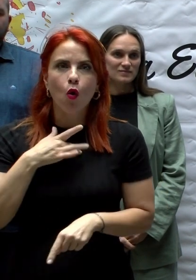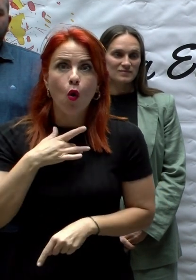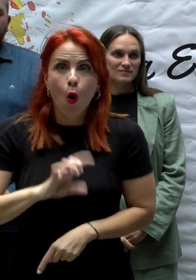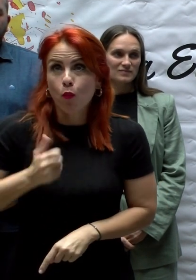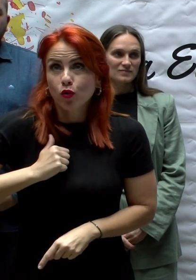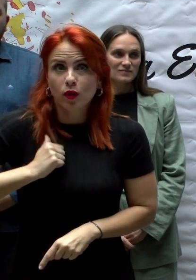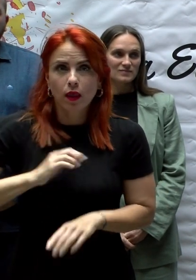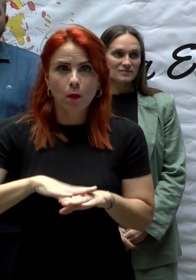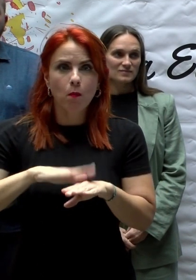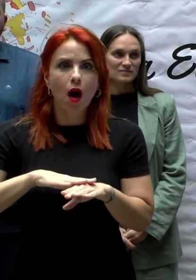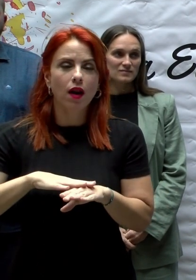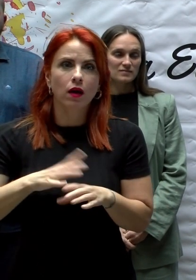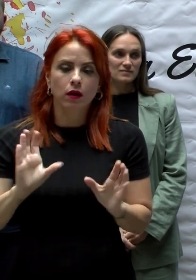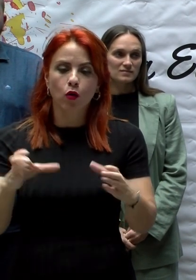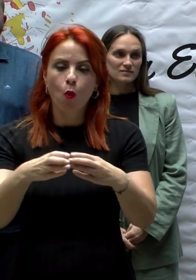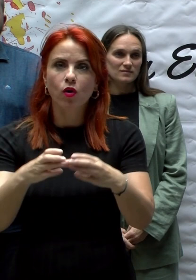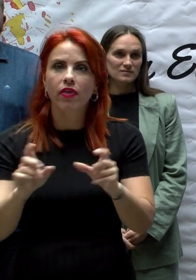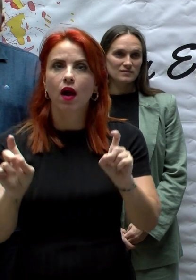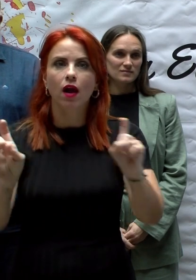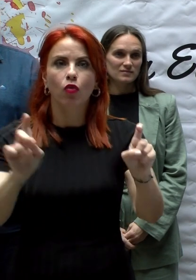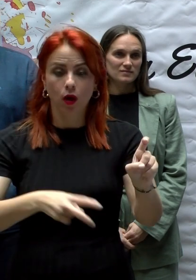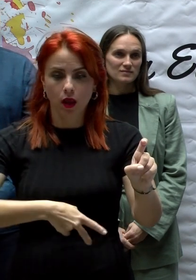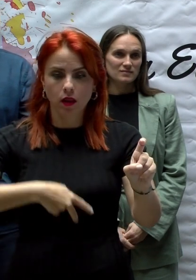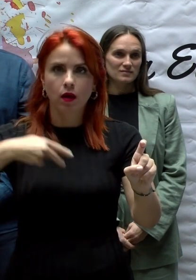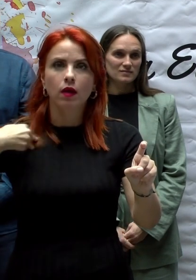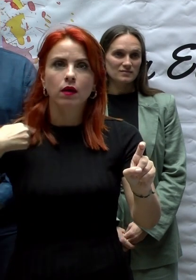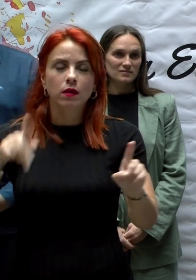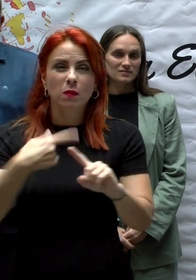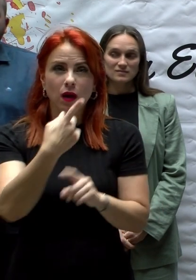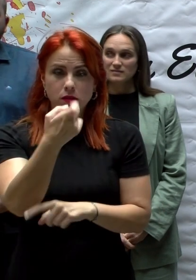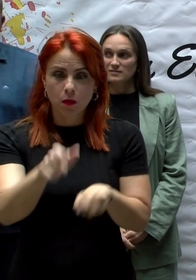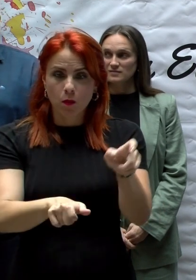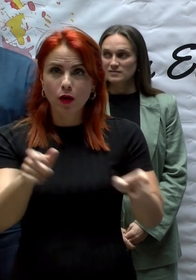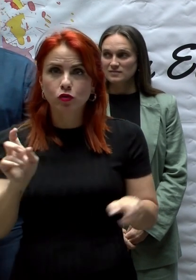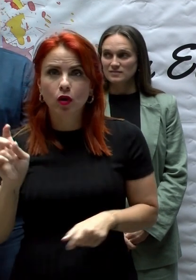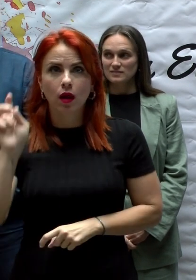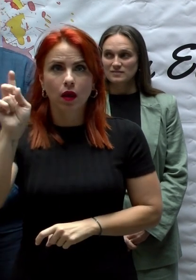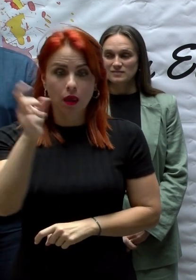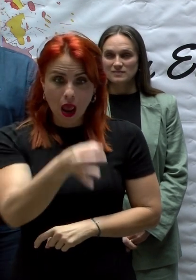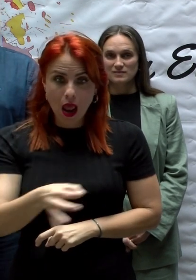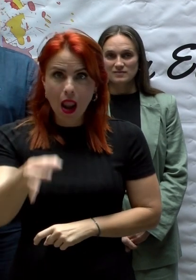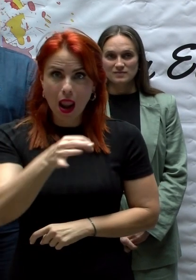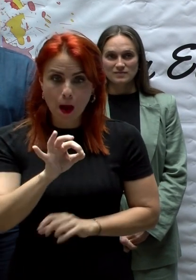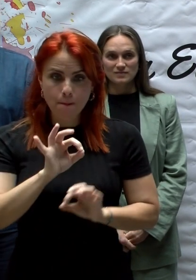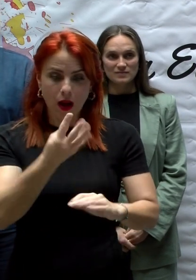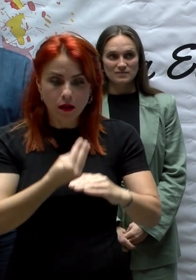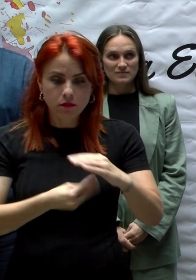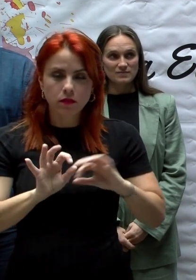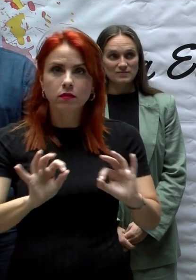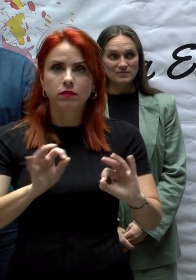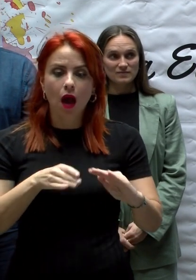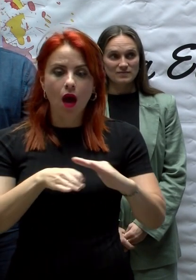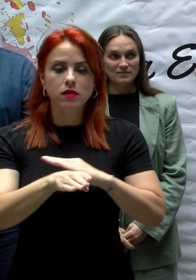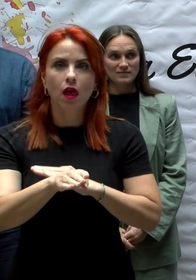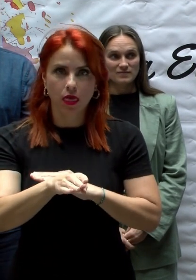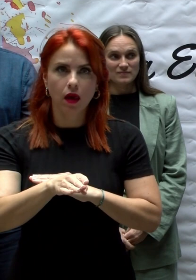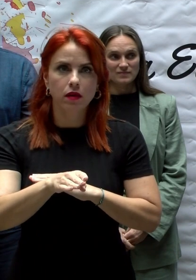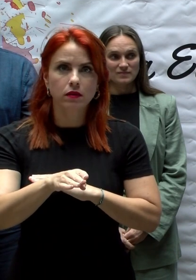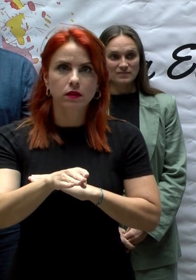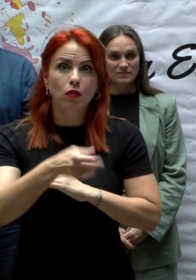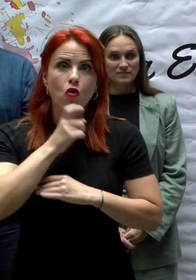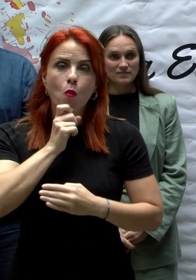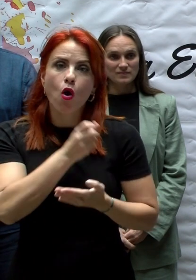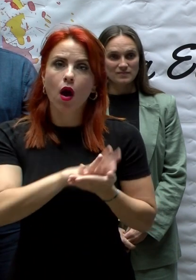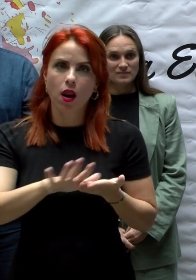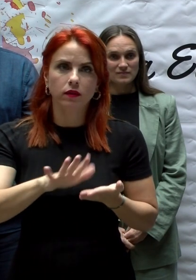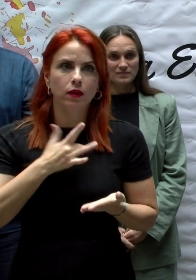en general, sobre todo para esos 100 docentes de La Palma que podrán acceder a él de forma gratuita